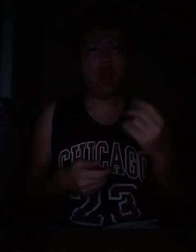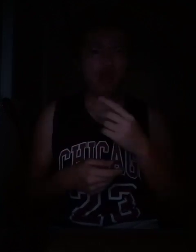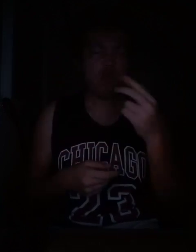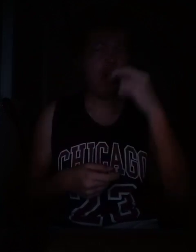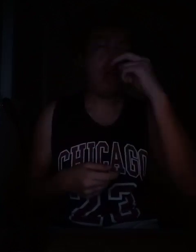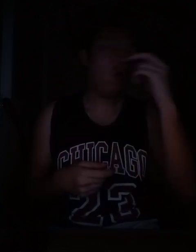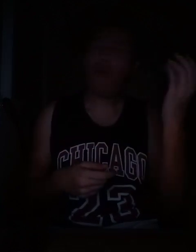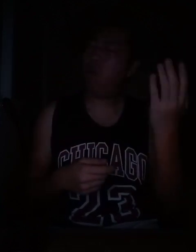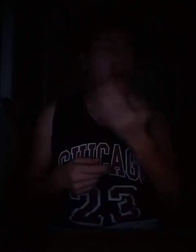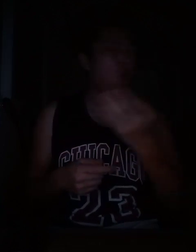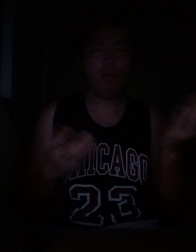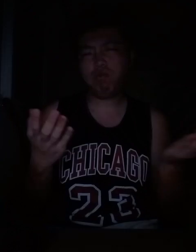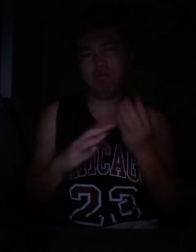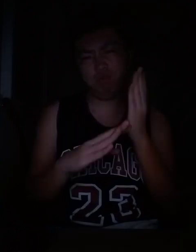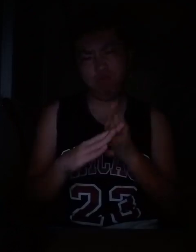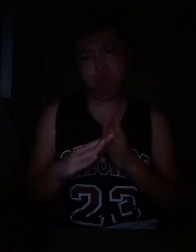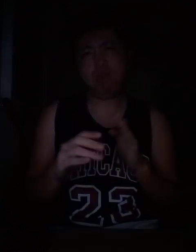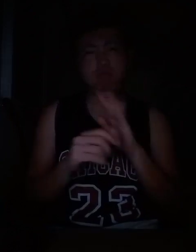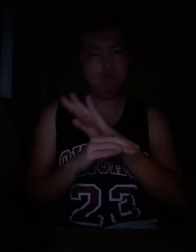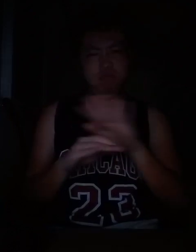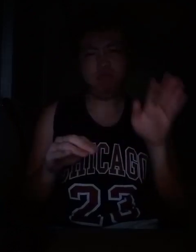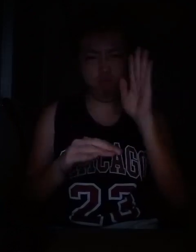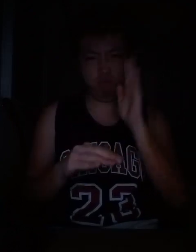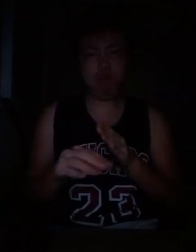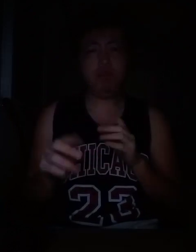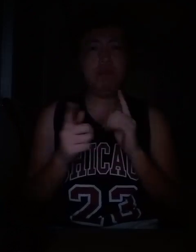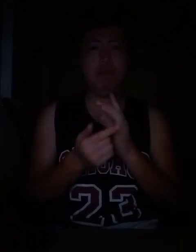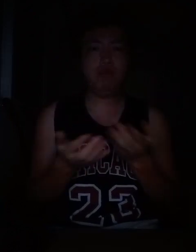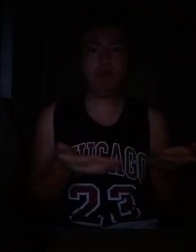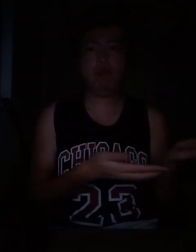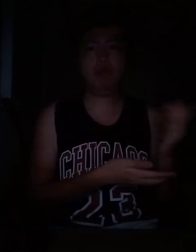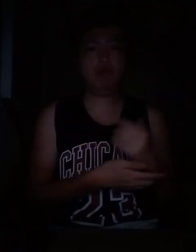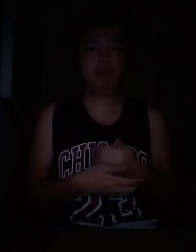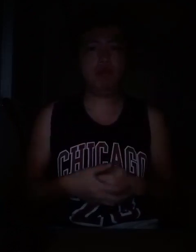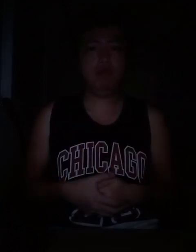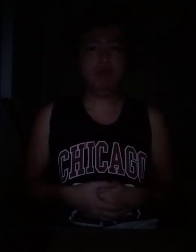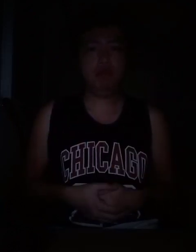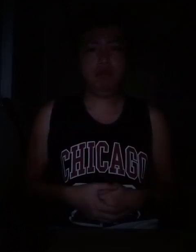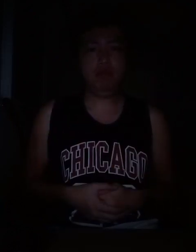취해 기억이 없다며 혐의를 부인한 것으로 전해졌습니다.